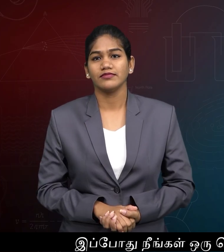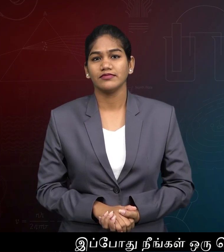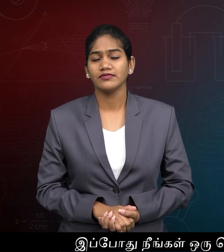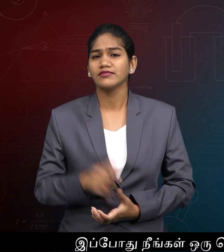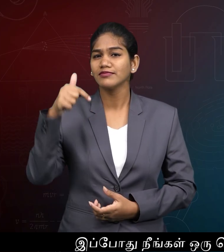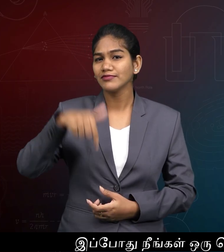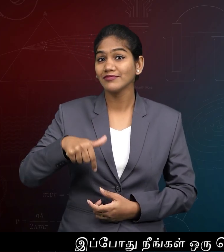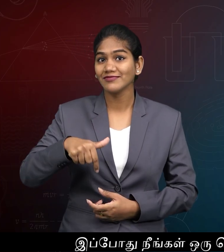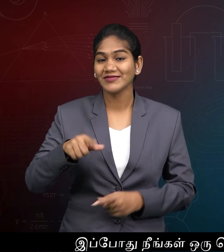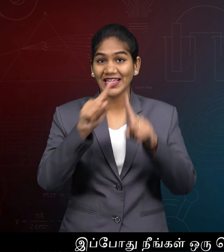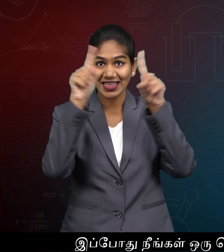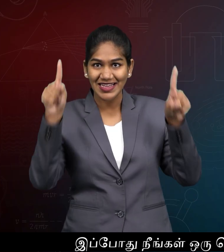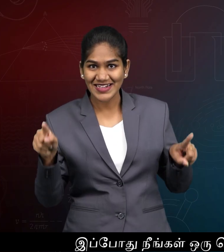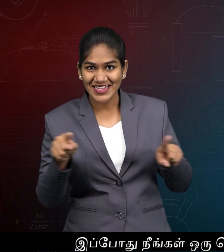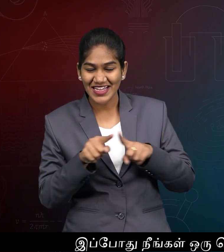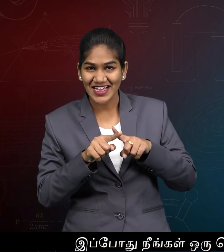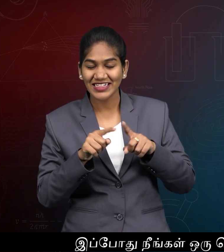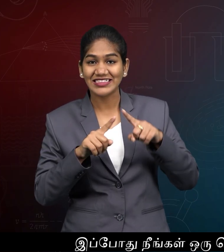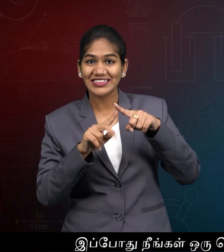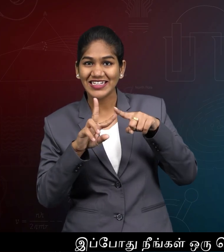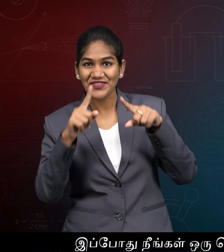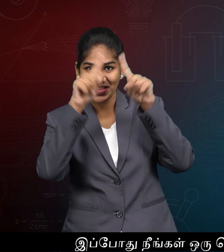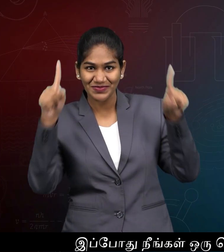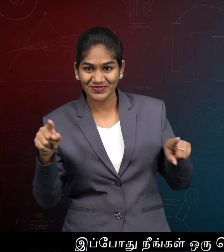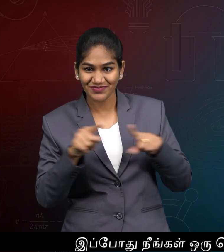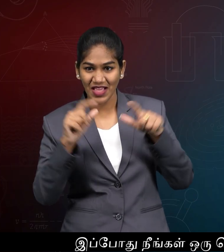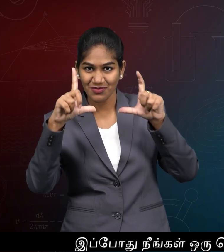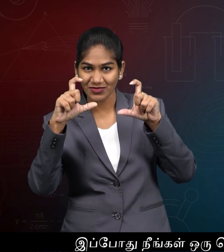இப்போது நீங்கள் ஒரு தெளிவான படத்தை பெறுவீர்கள்.